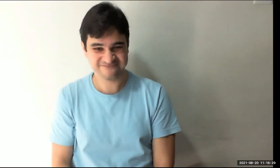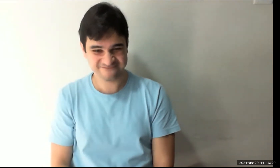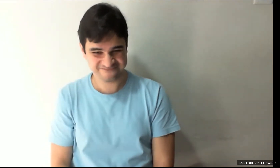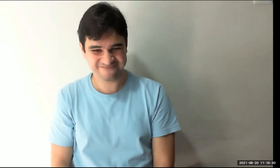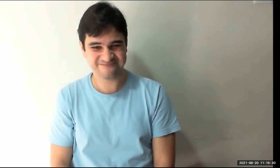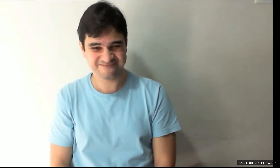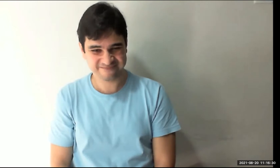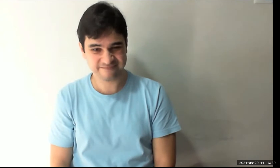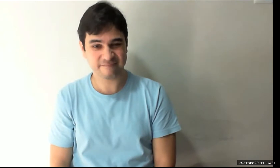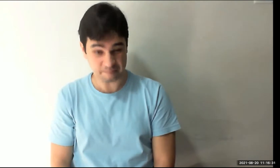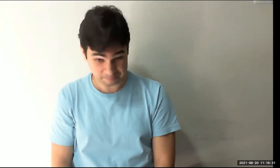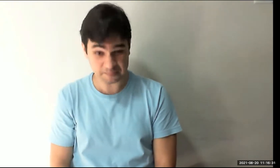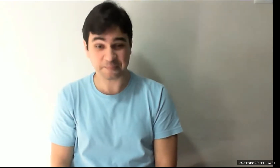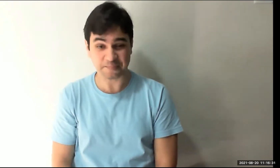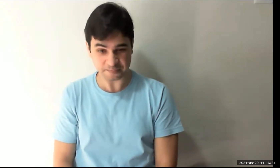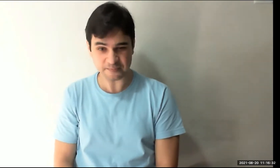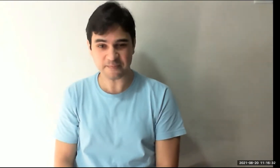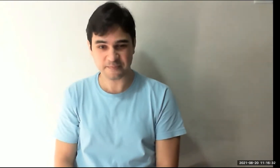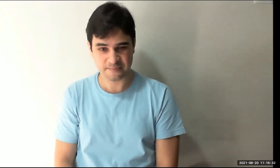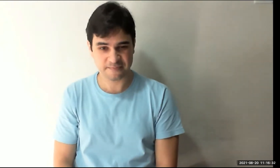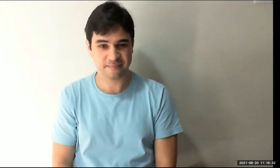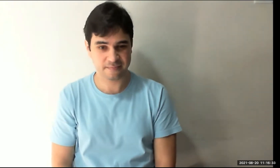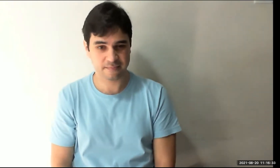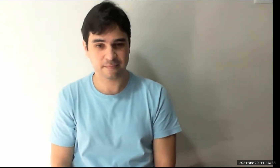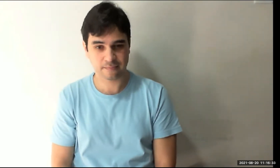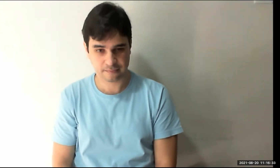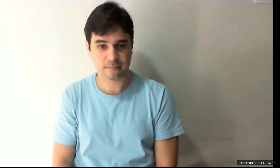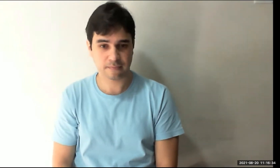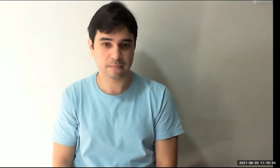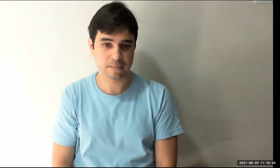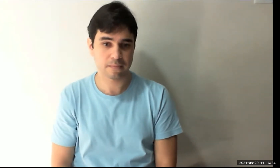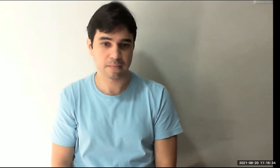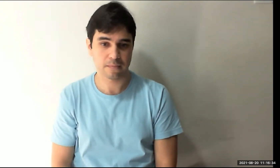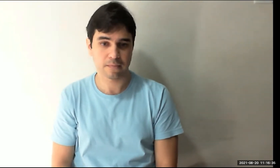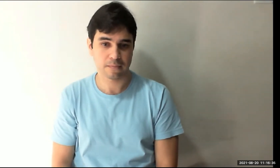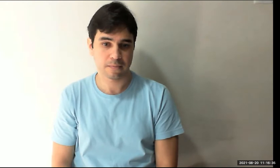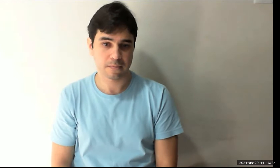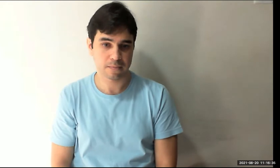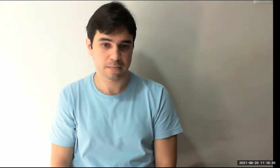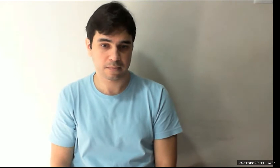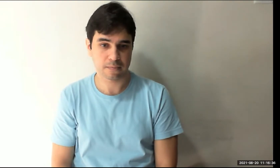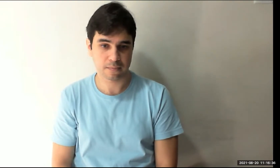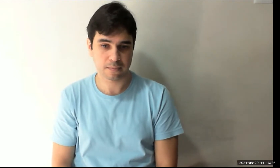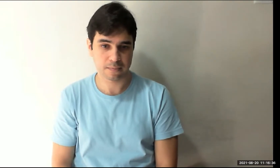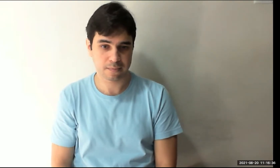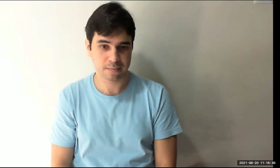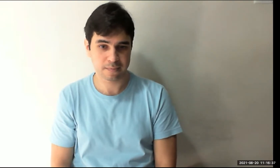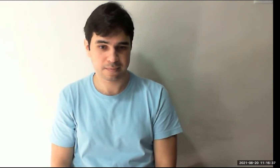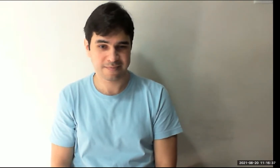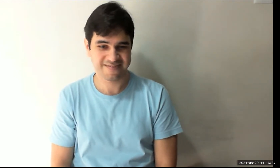convidar o Eric, né? Convidar o Eric, uma atividade, né? Própria lá, eu acho, né?